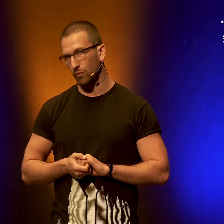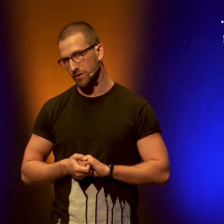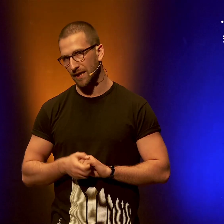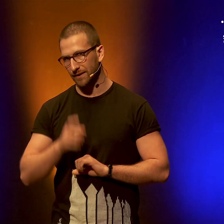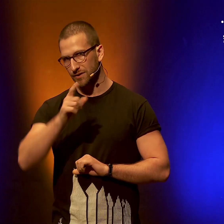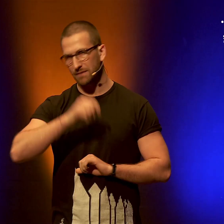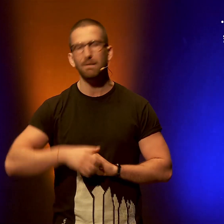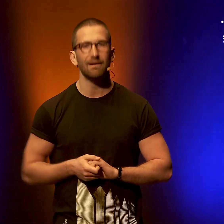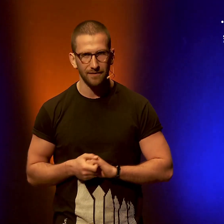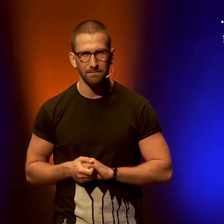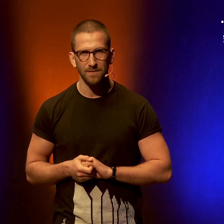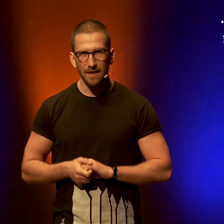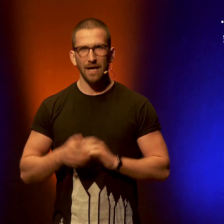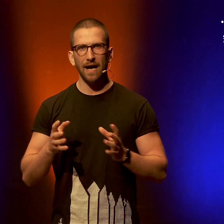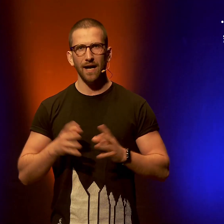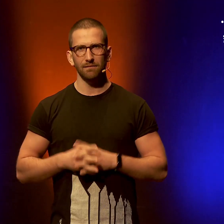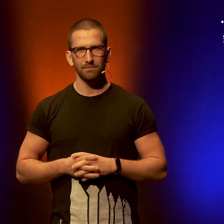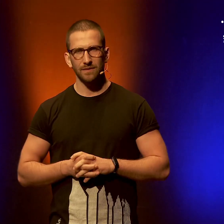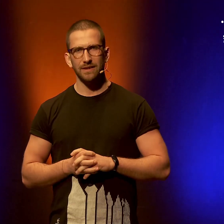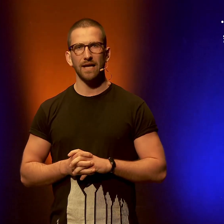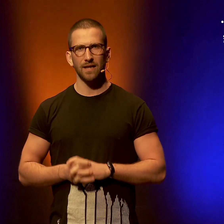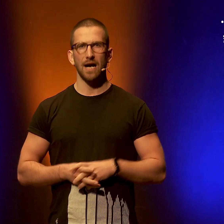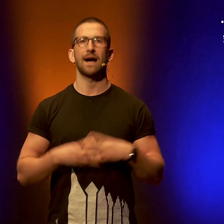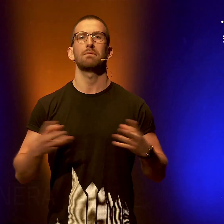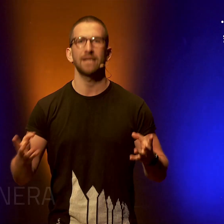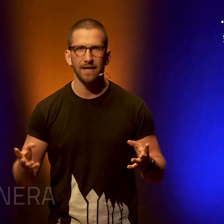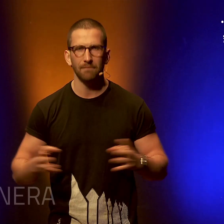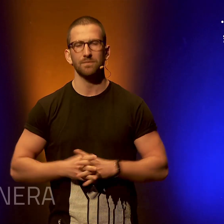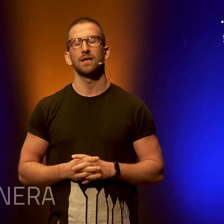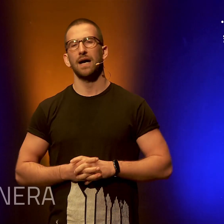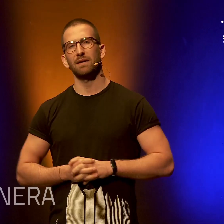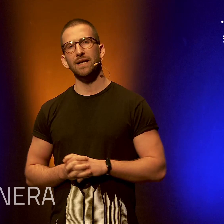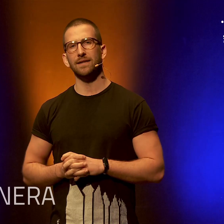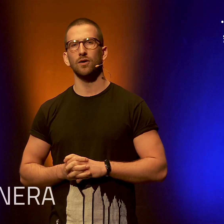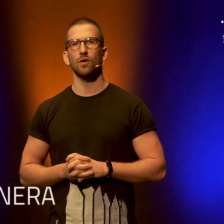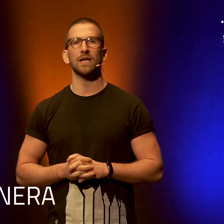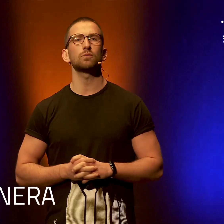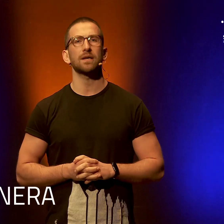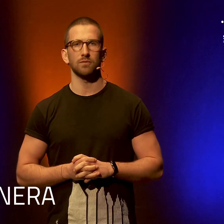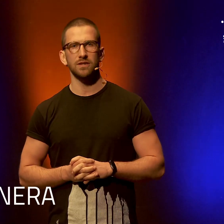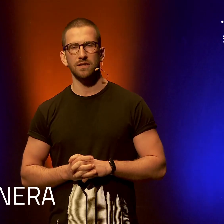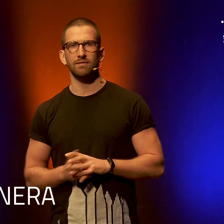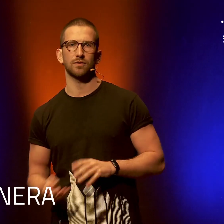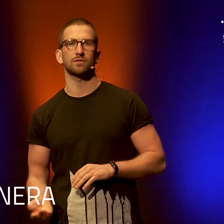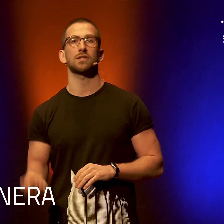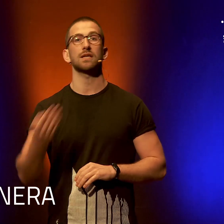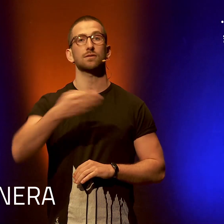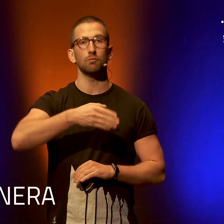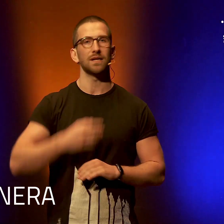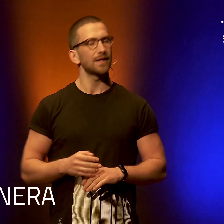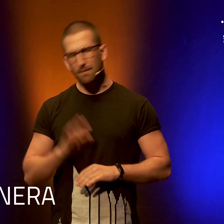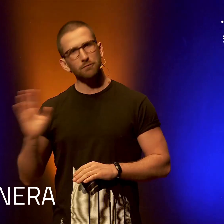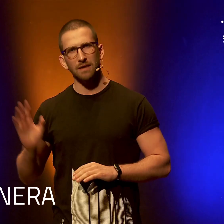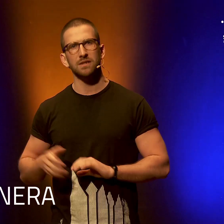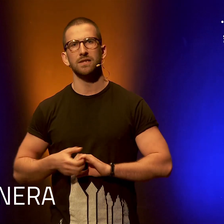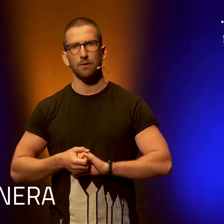tylko uczy, ale też i bawi. Ha jak habanera. Habanera to gatunek muzyczny wywodzący się z